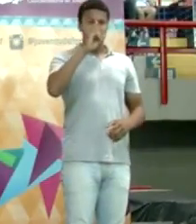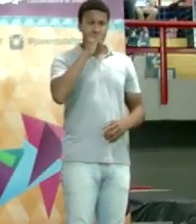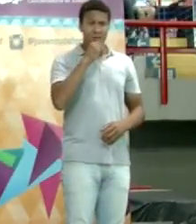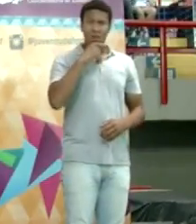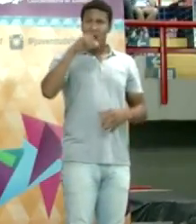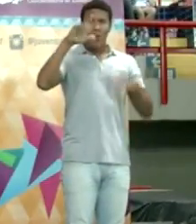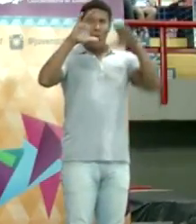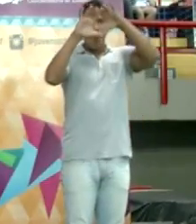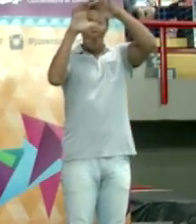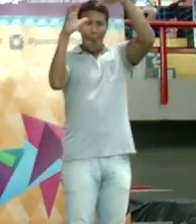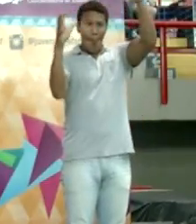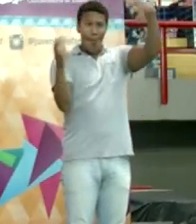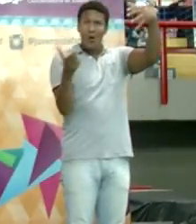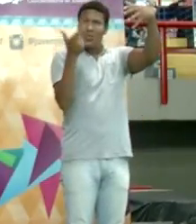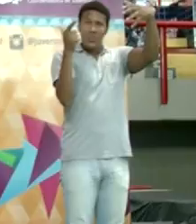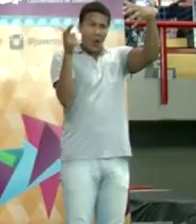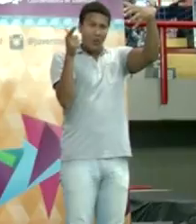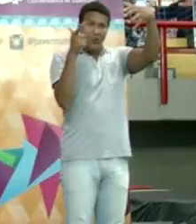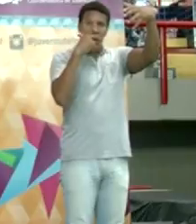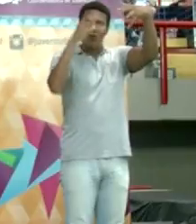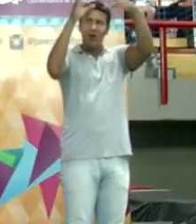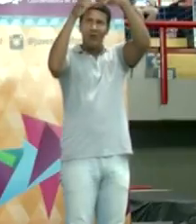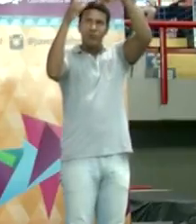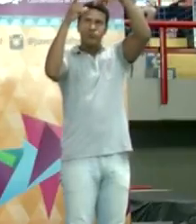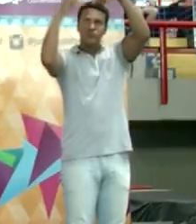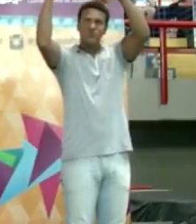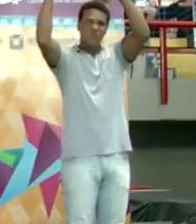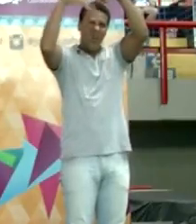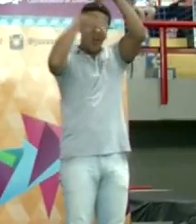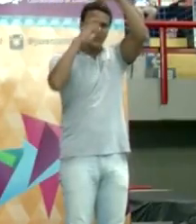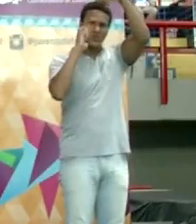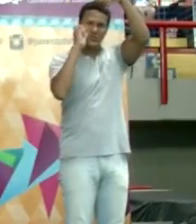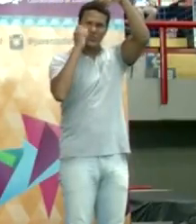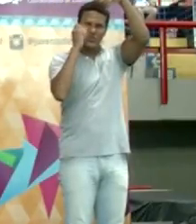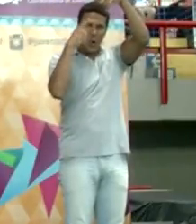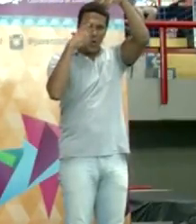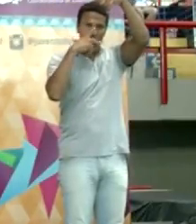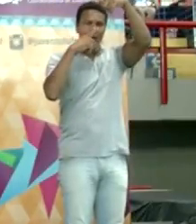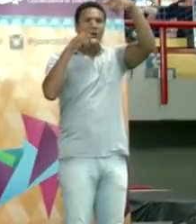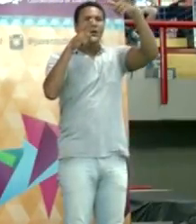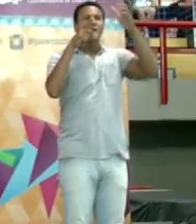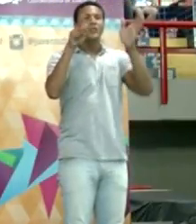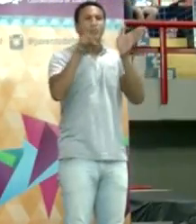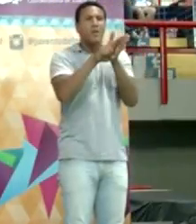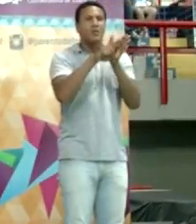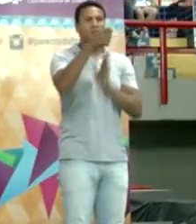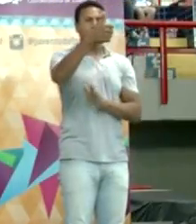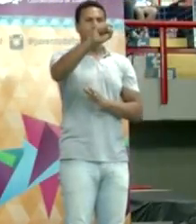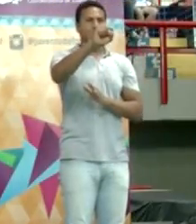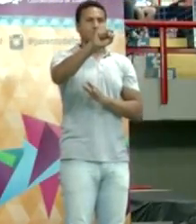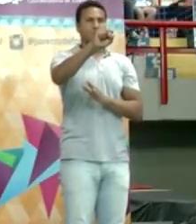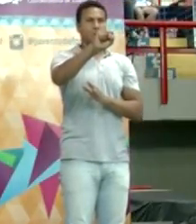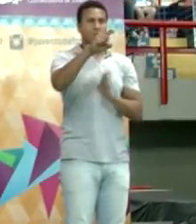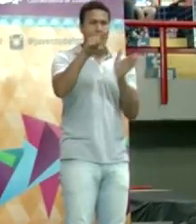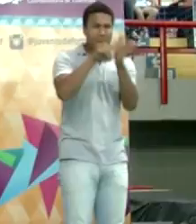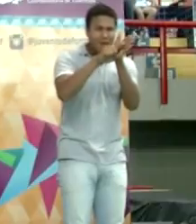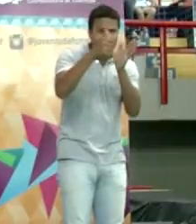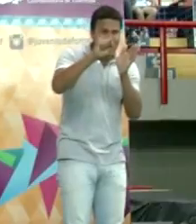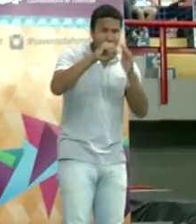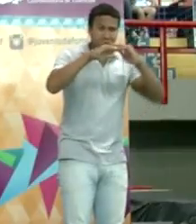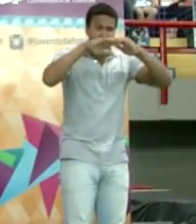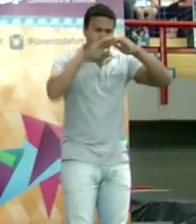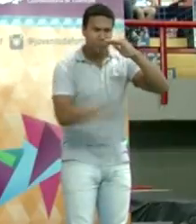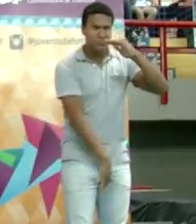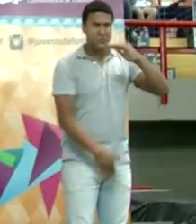seria menos 18 graus Celsius, meu chapa. É frio, frio. 18 graus negativos é